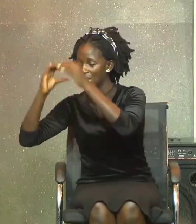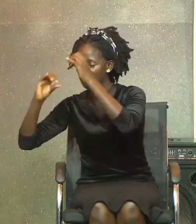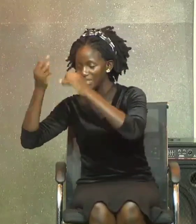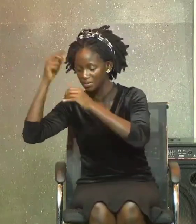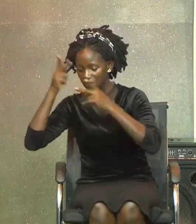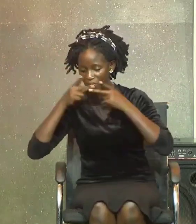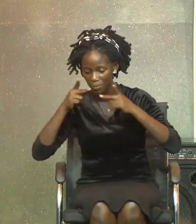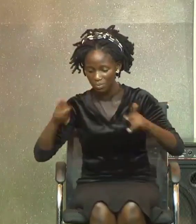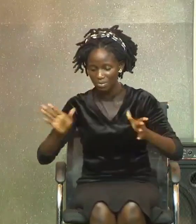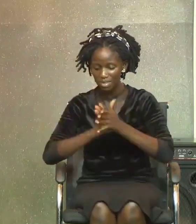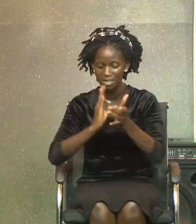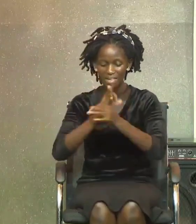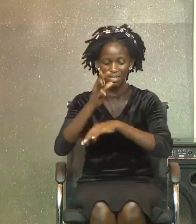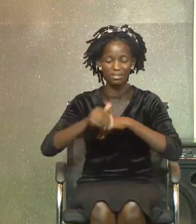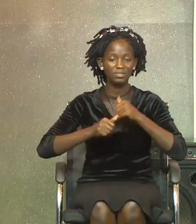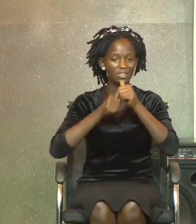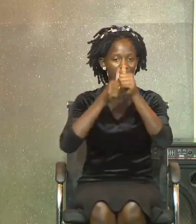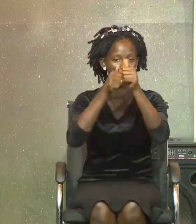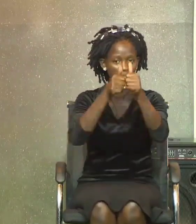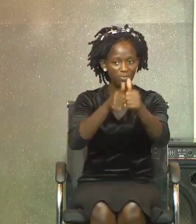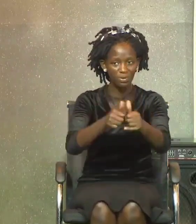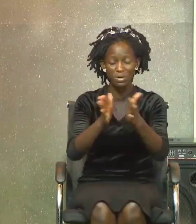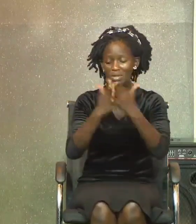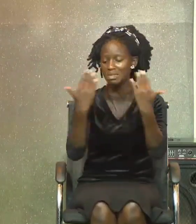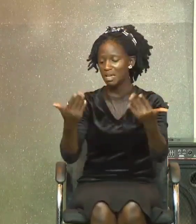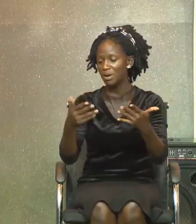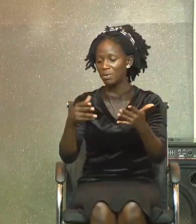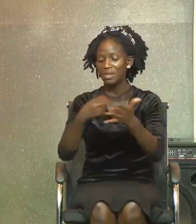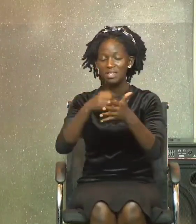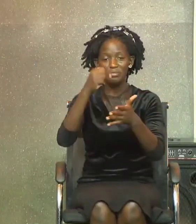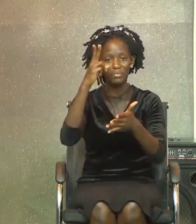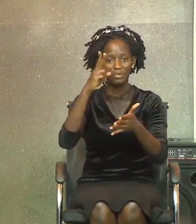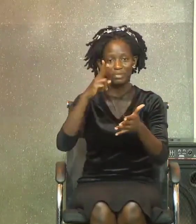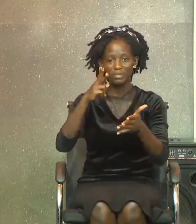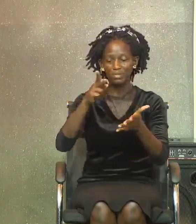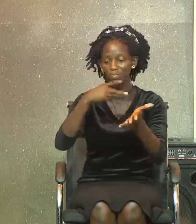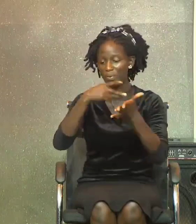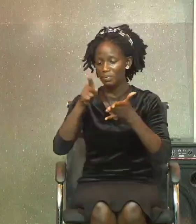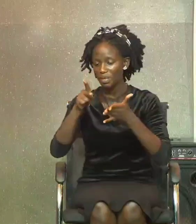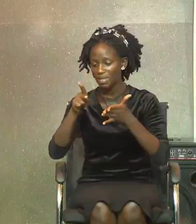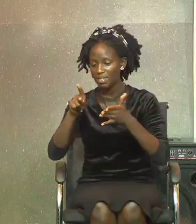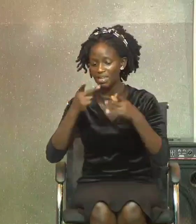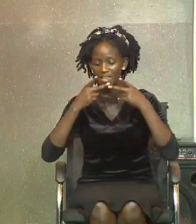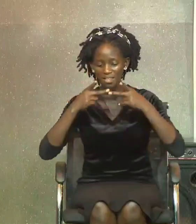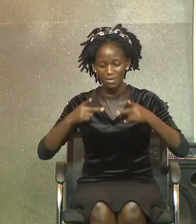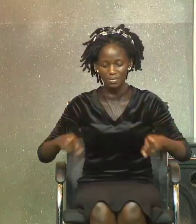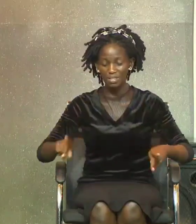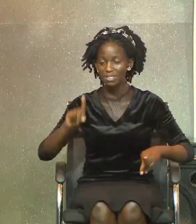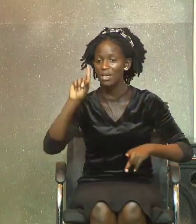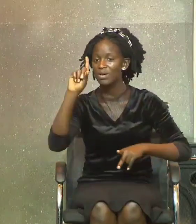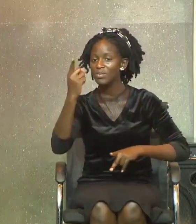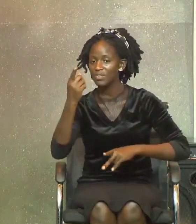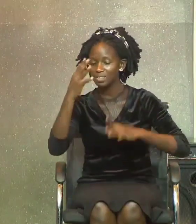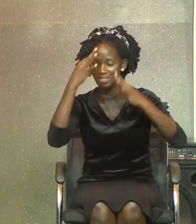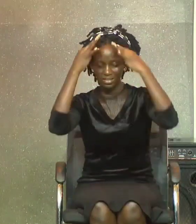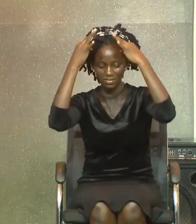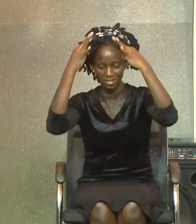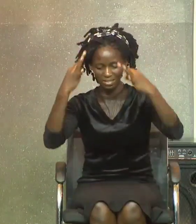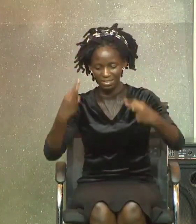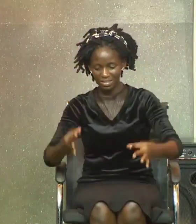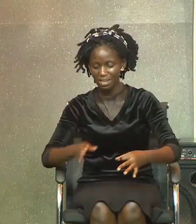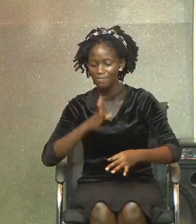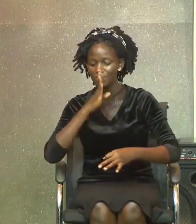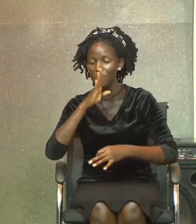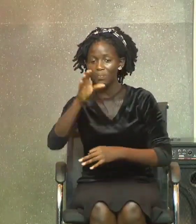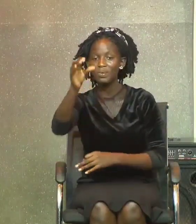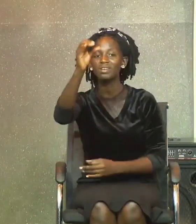ngigoberere etugamba nti omuwendo ogugula emirembe olumu kwe kusalawo n'ofuukako